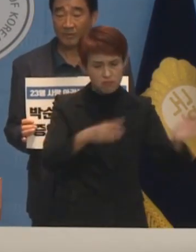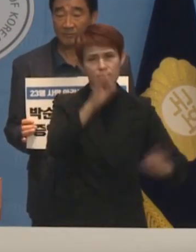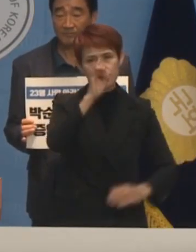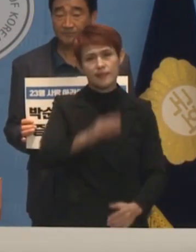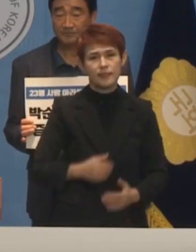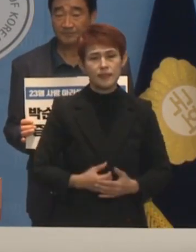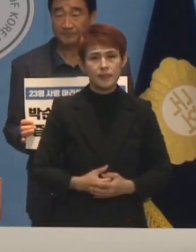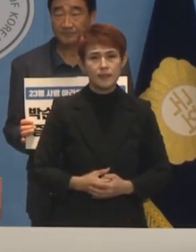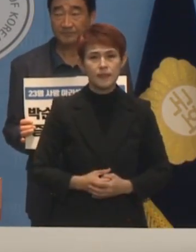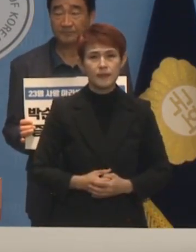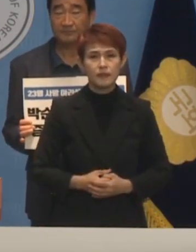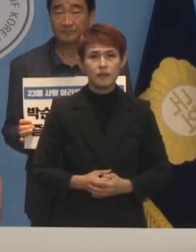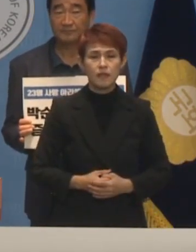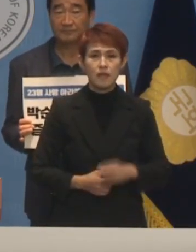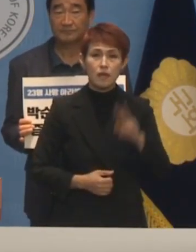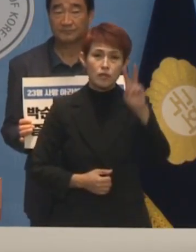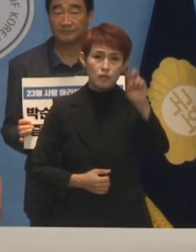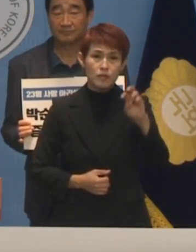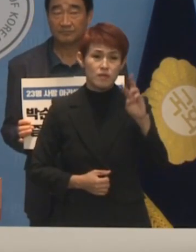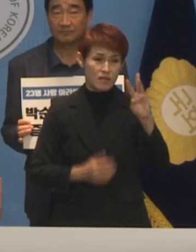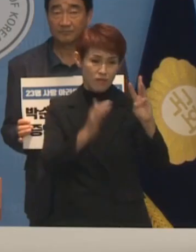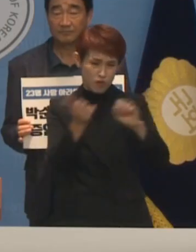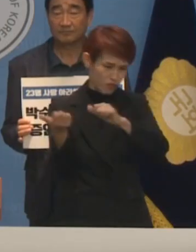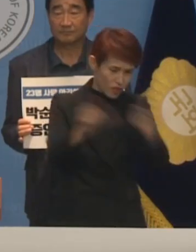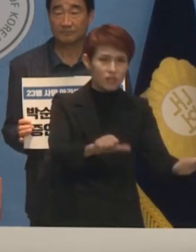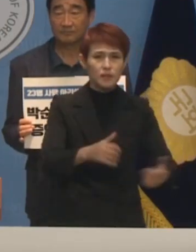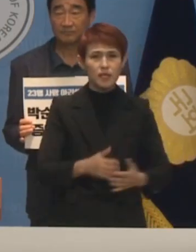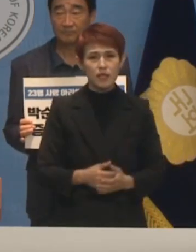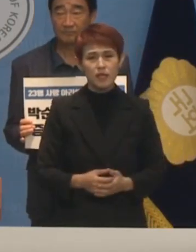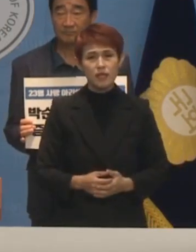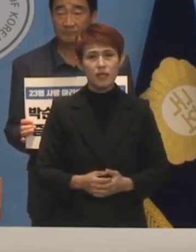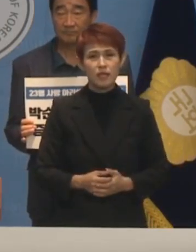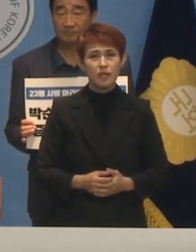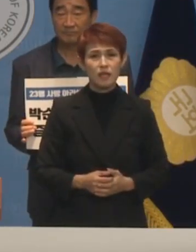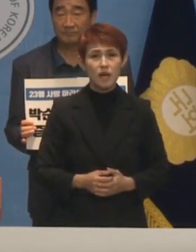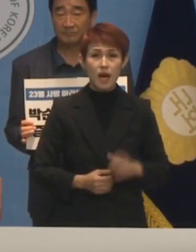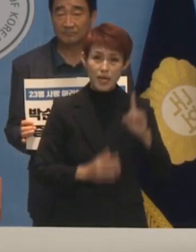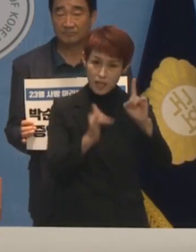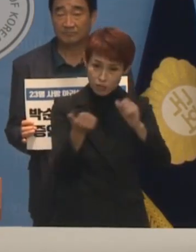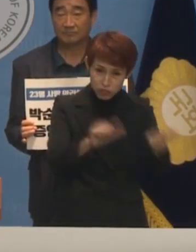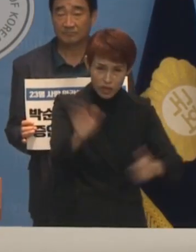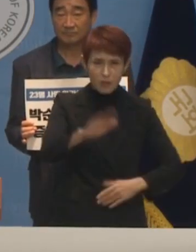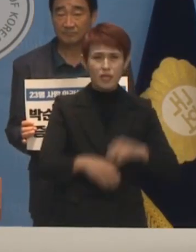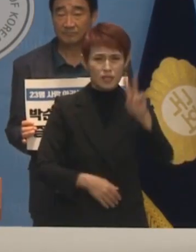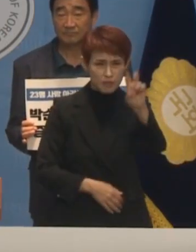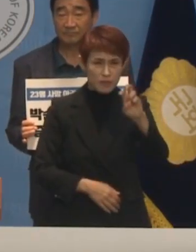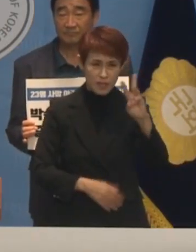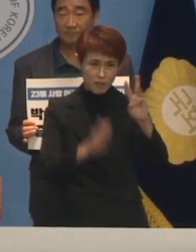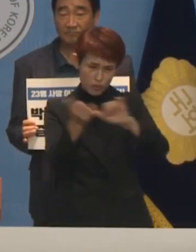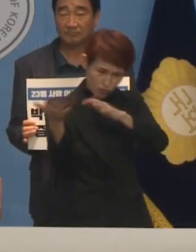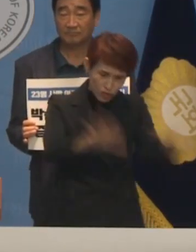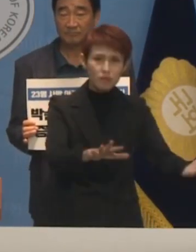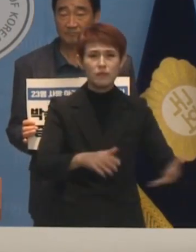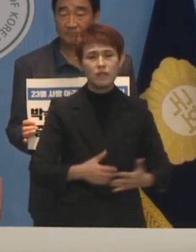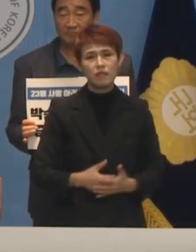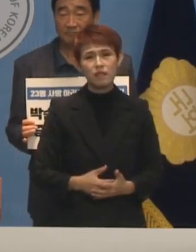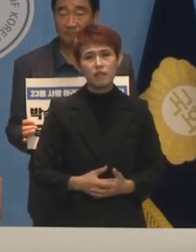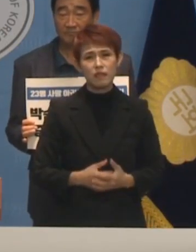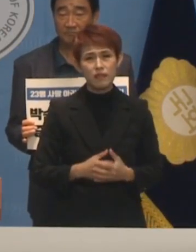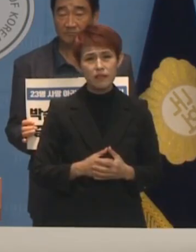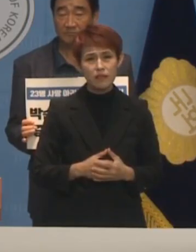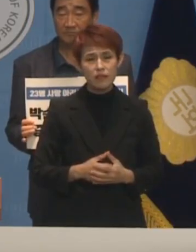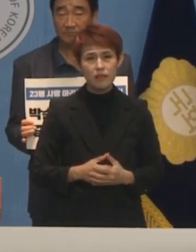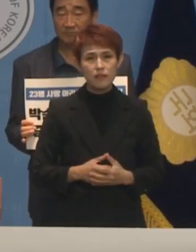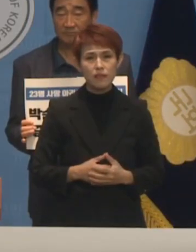일이답니까? 23명입니다. 제 한 가족이 죽은 것도 아닙니다. 23명의 진짜 어린